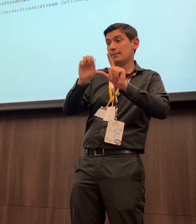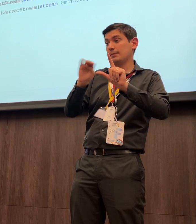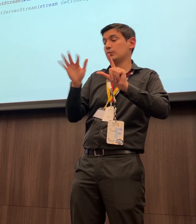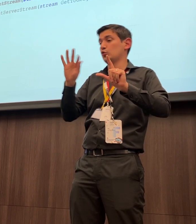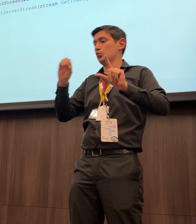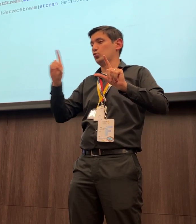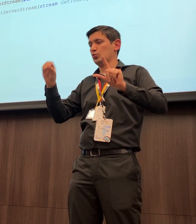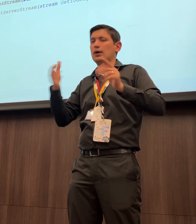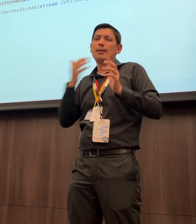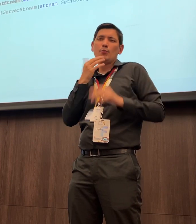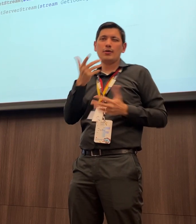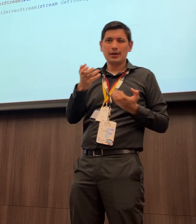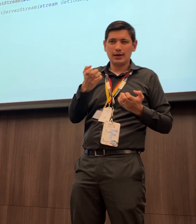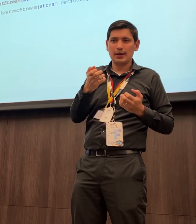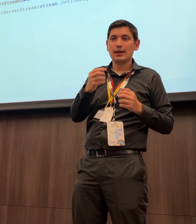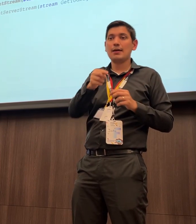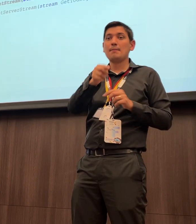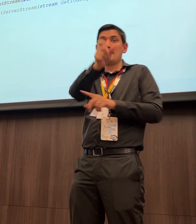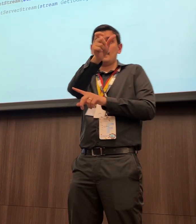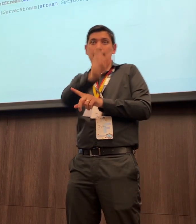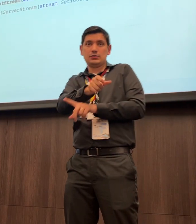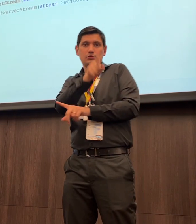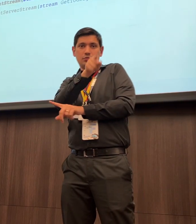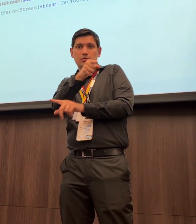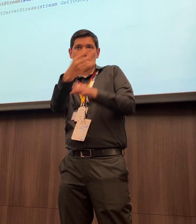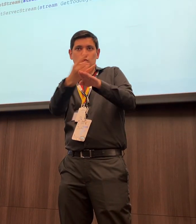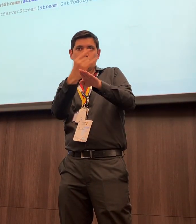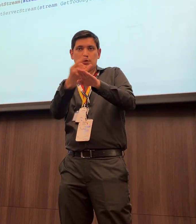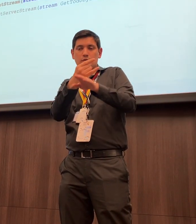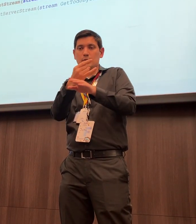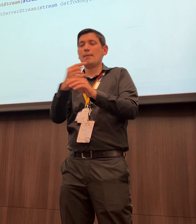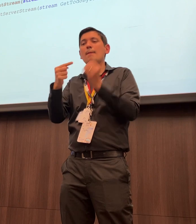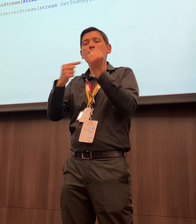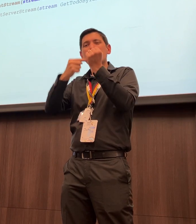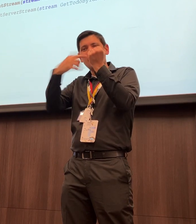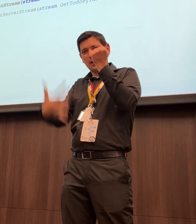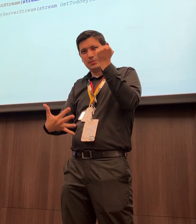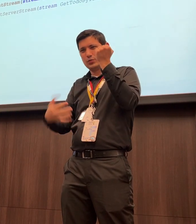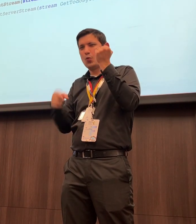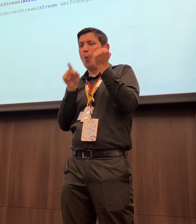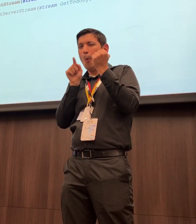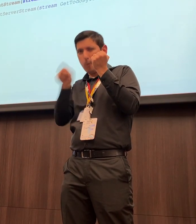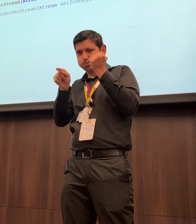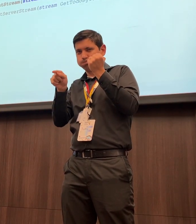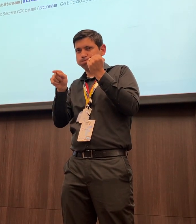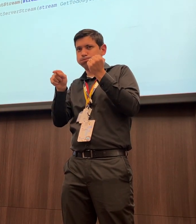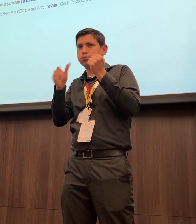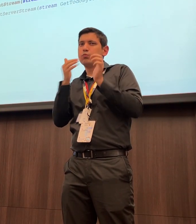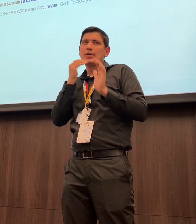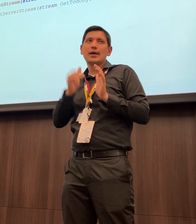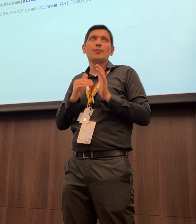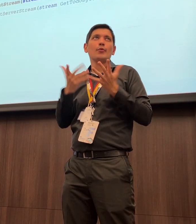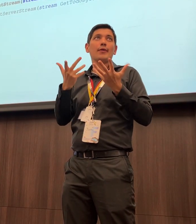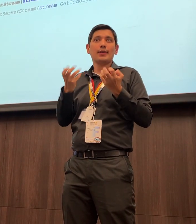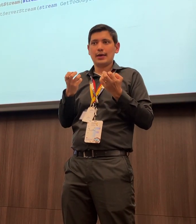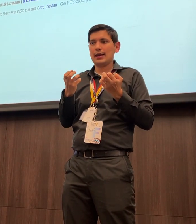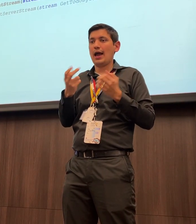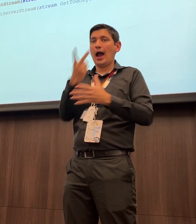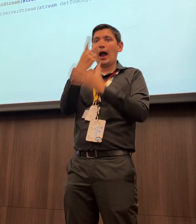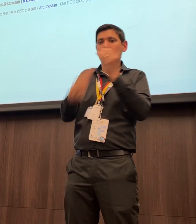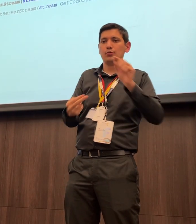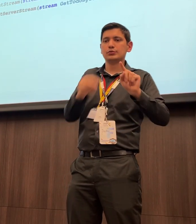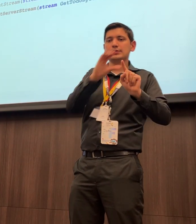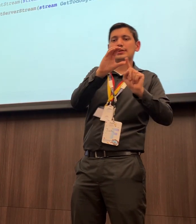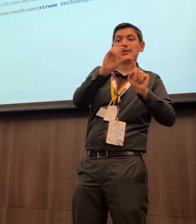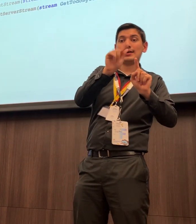que queramos streamear algo desde el cliente, haremos el stream en el parámetro que mandamos. Y en el caso que queremos hacerlo de los dos lados, del